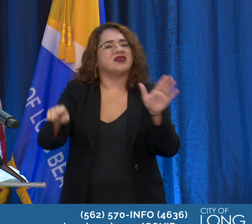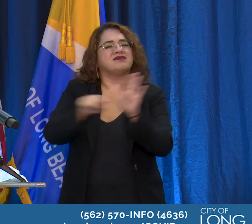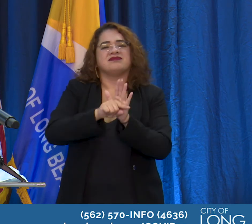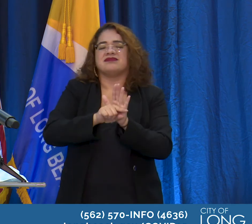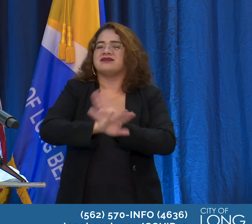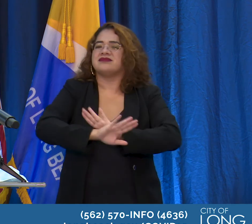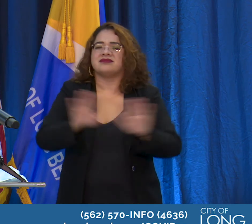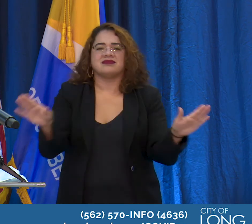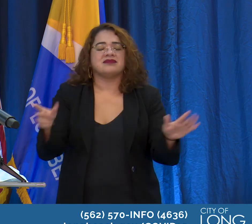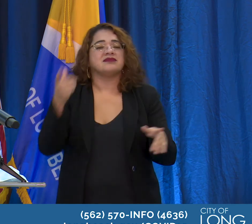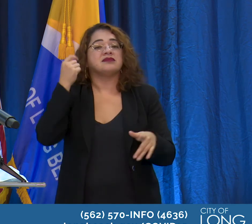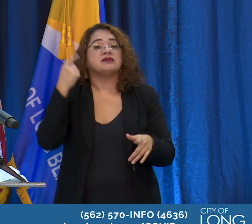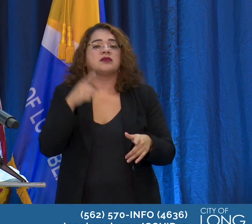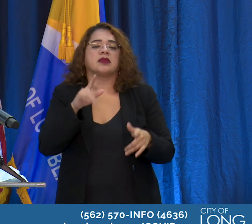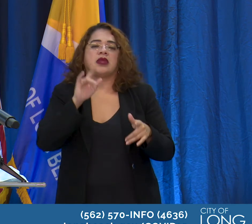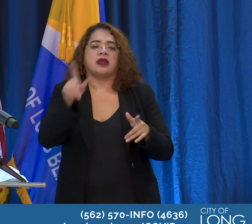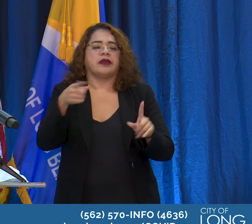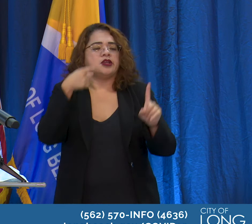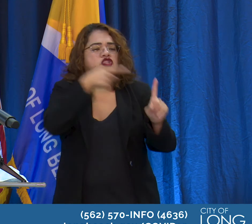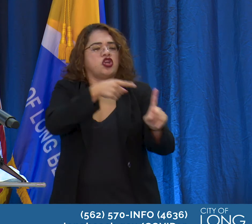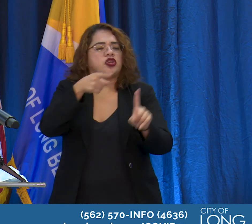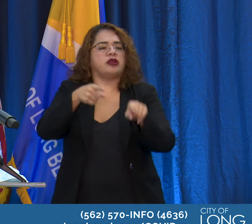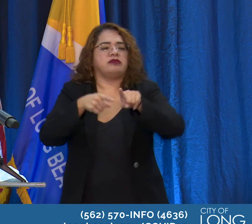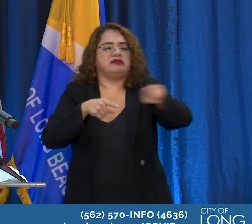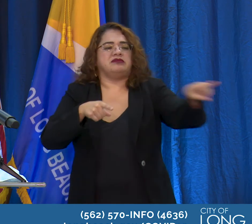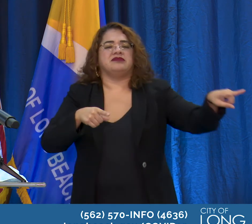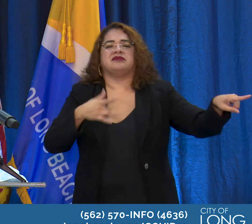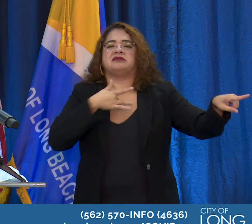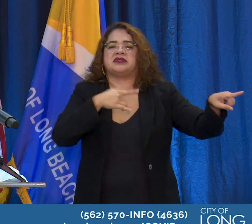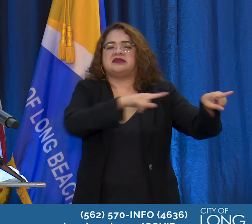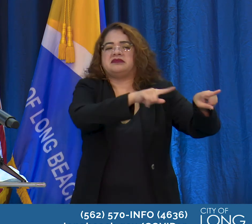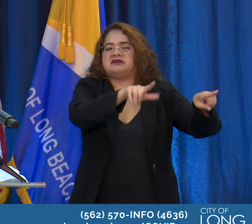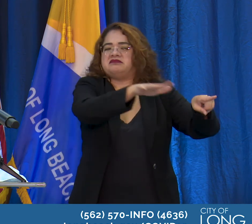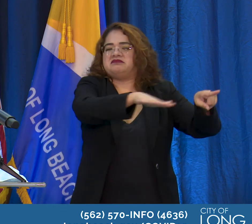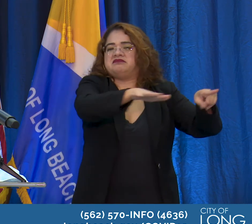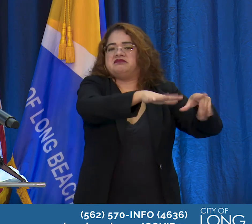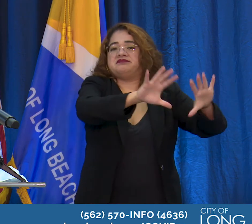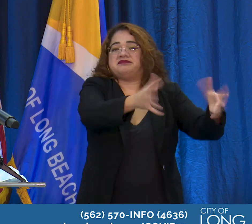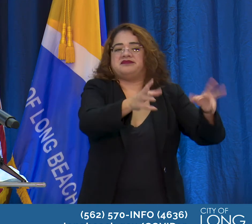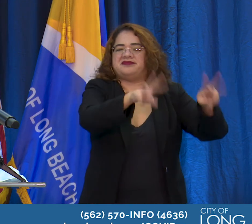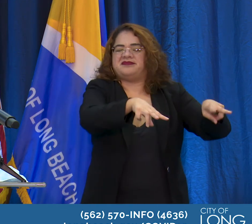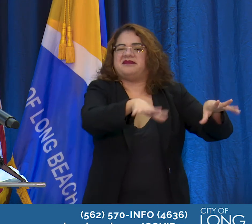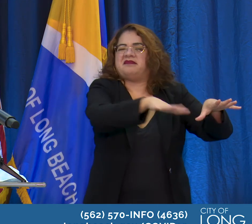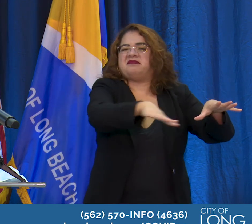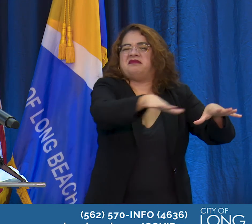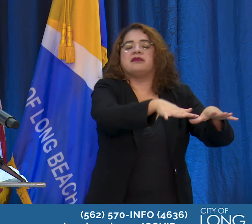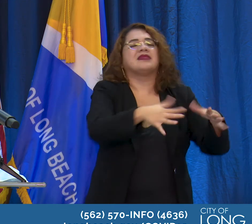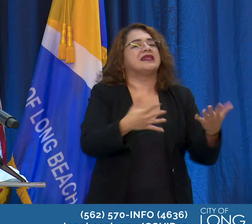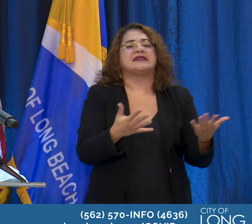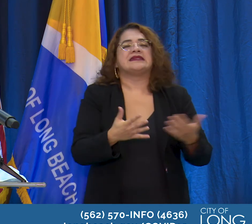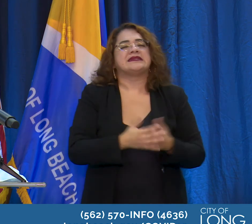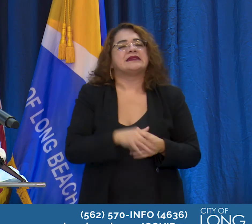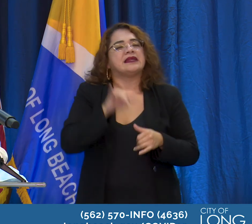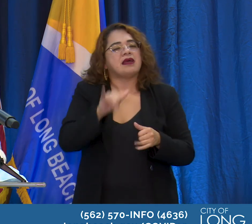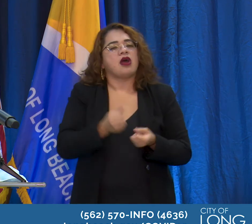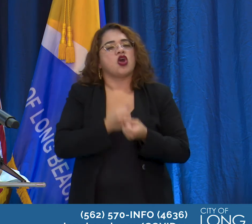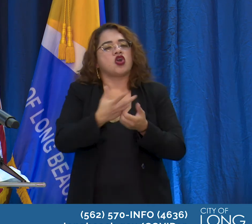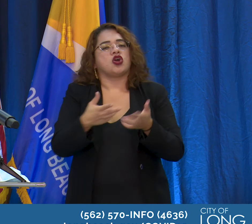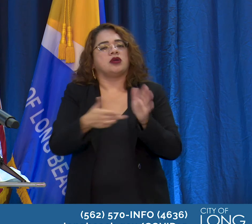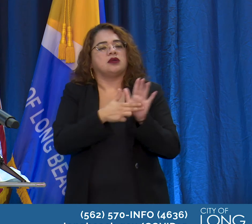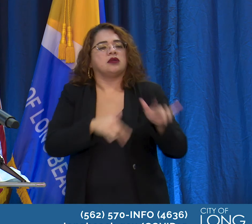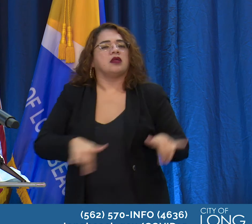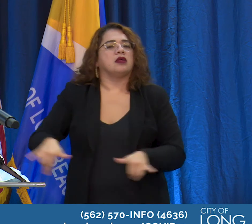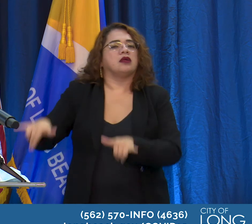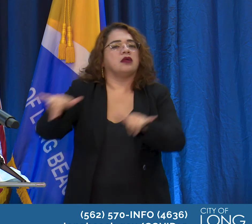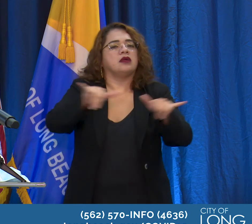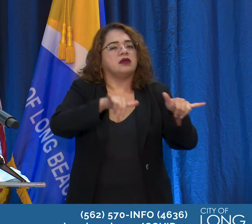comunidades diversas y no vayan a dar estereotipos. Usar canales de medios, incluidos los